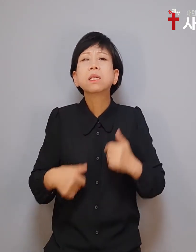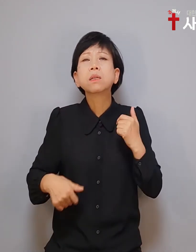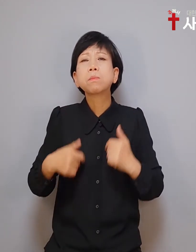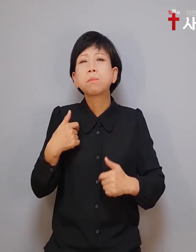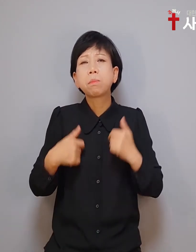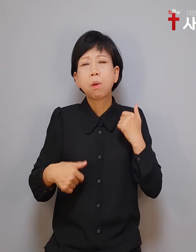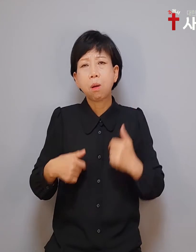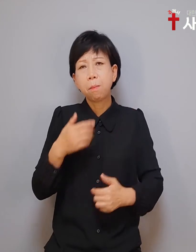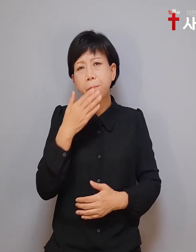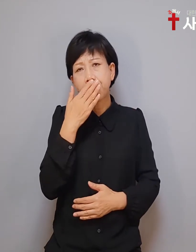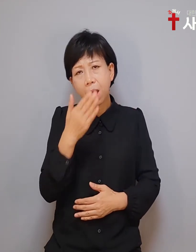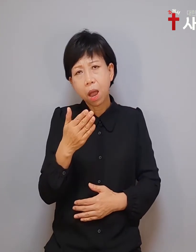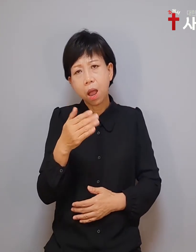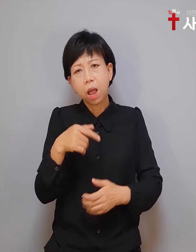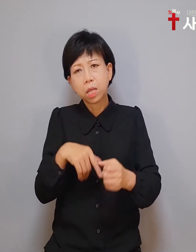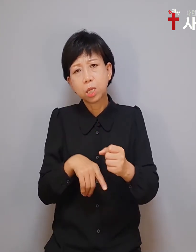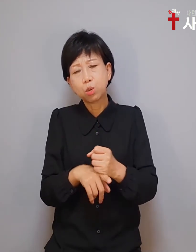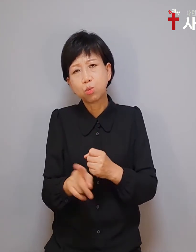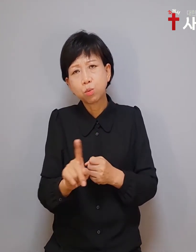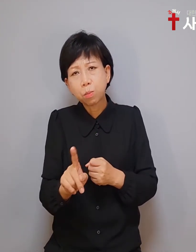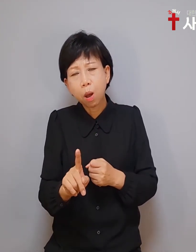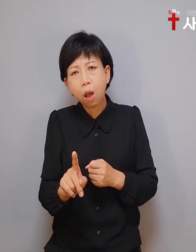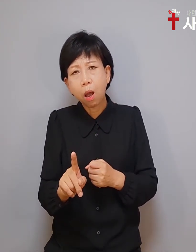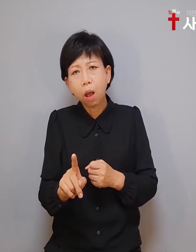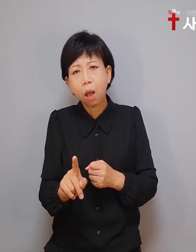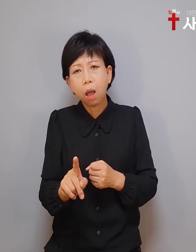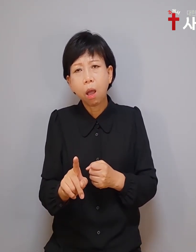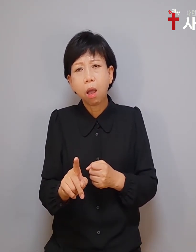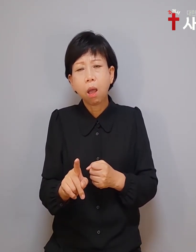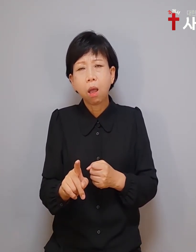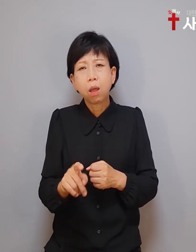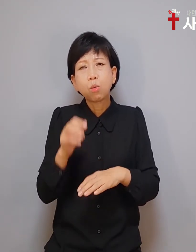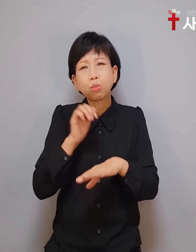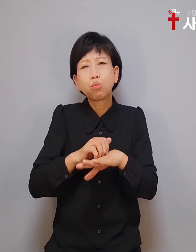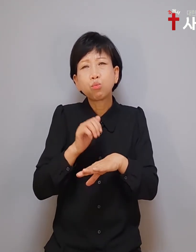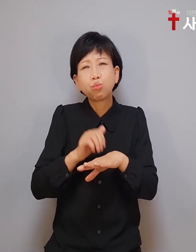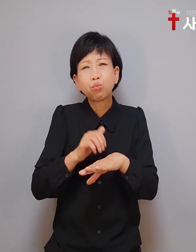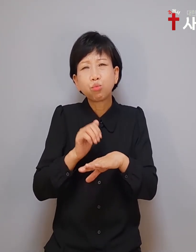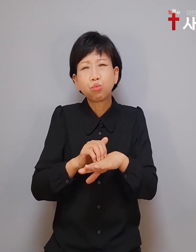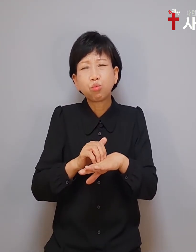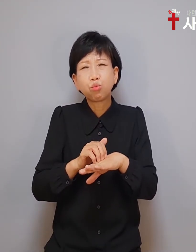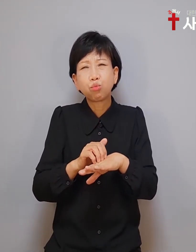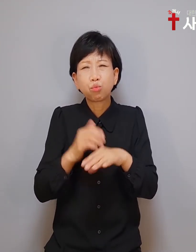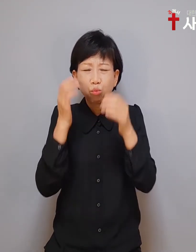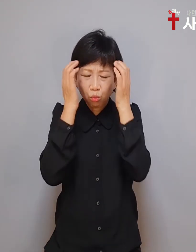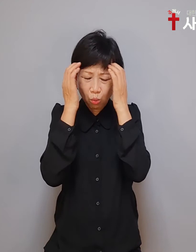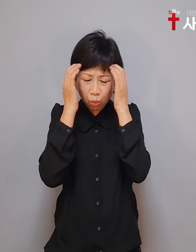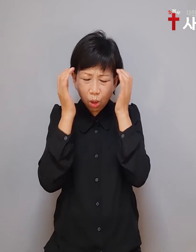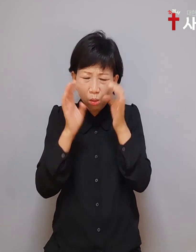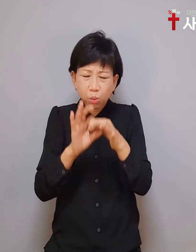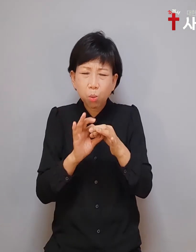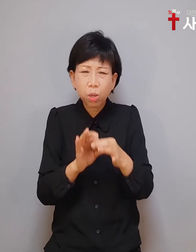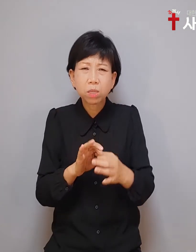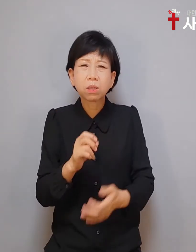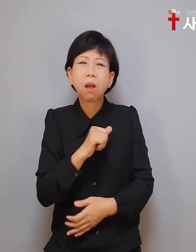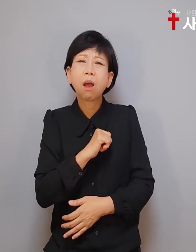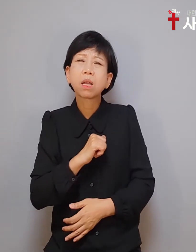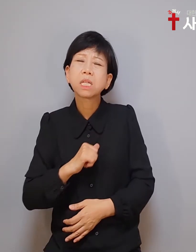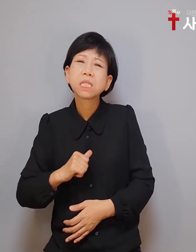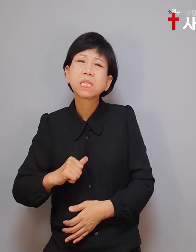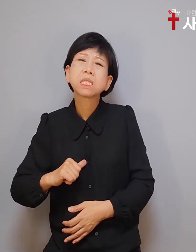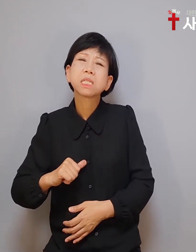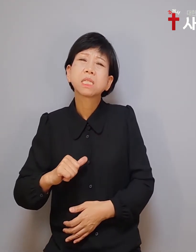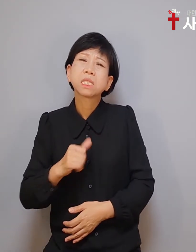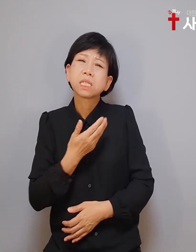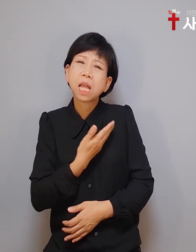4절 이어서 보면요, 이는 너희 믿음의 시련이 뭘 만들어요? 인내를 만들어내는 줄 너희가 알미라. 4절에도 또